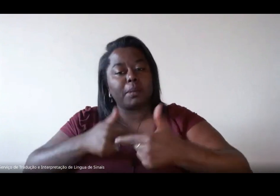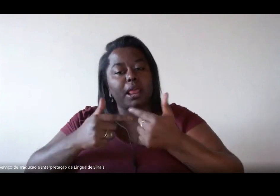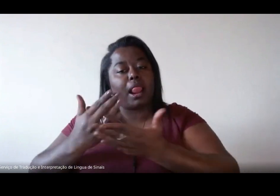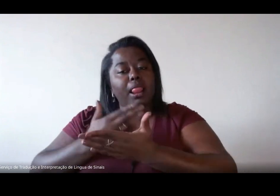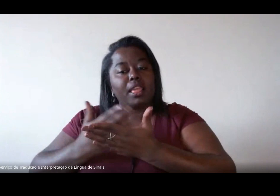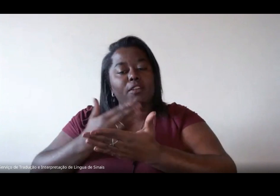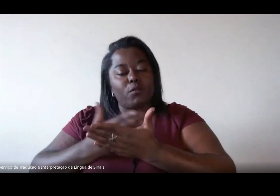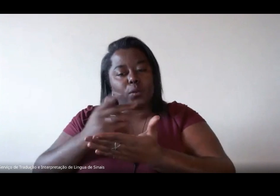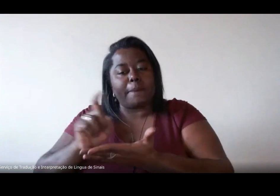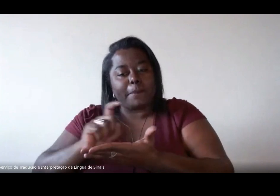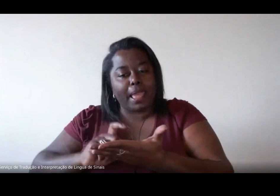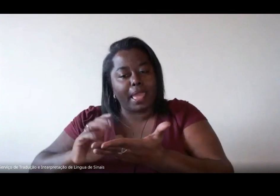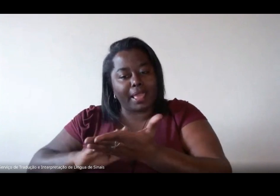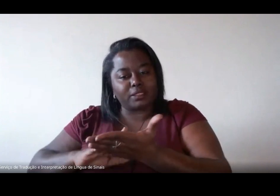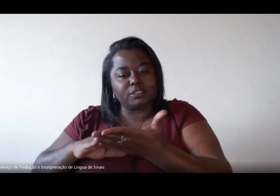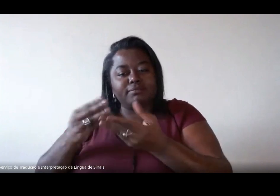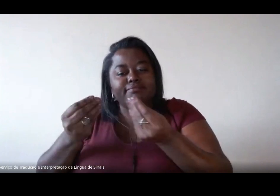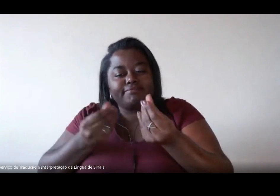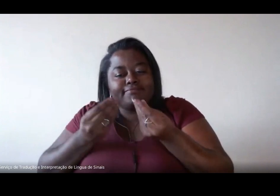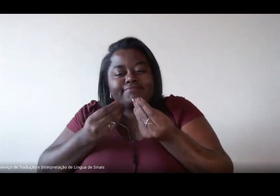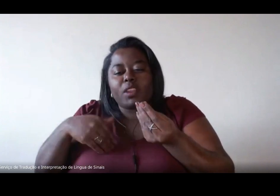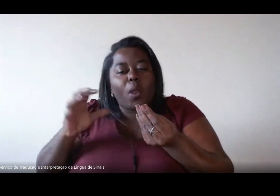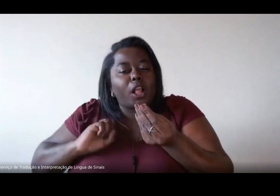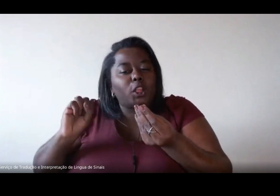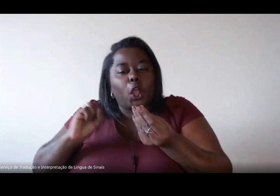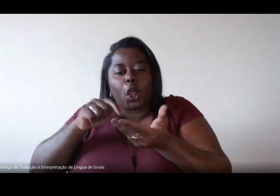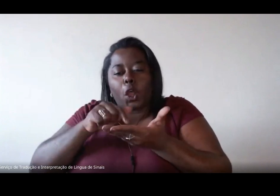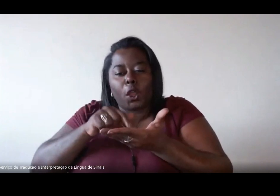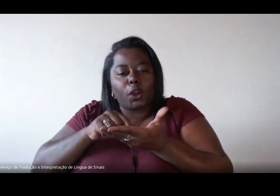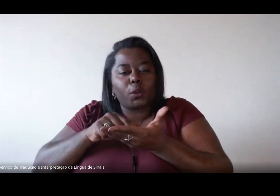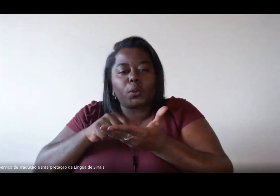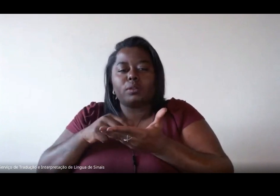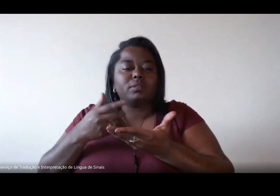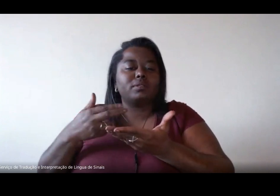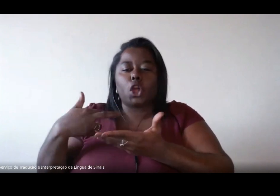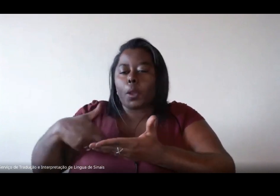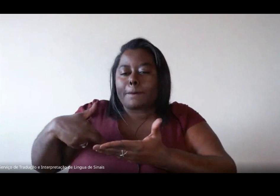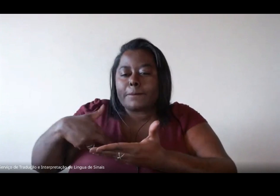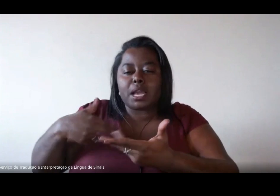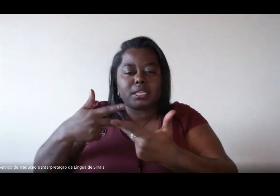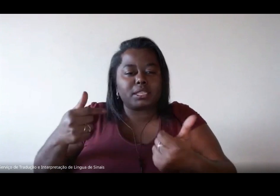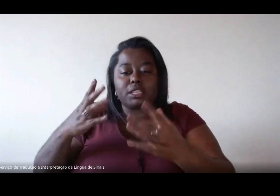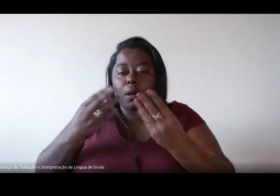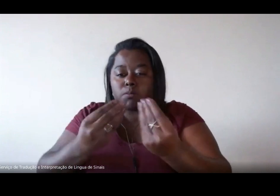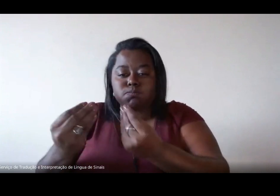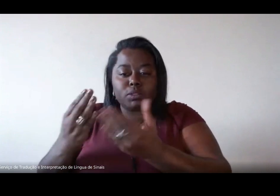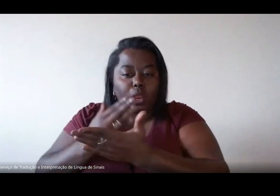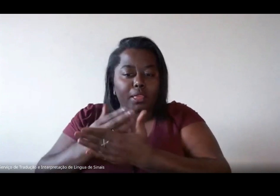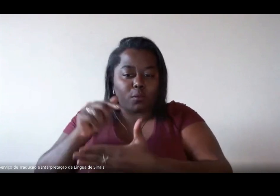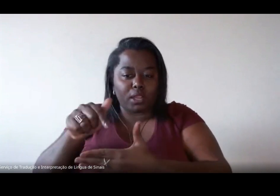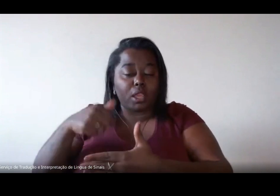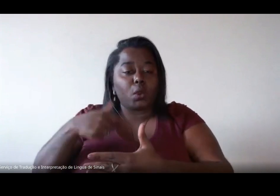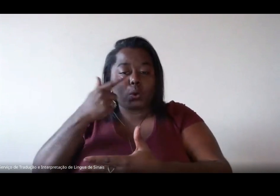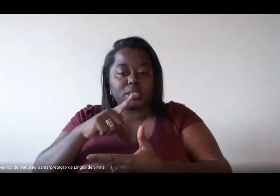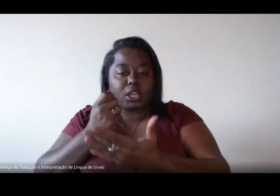Nesse ponto, eu sou ainda uma mulher das cavernas. Eu adoro livro impresso. Eu adoro romance. Tá cheio de livro aqui.